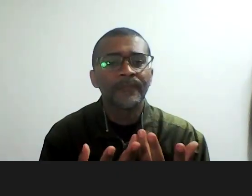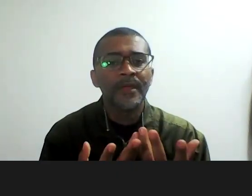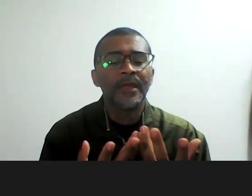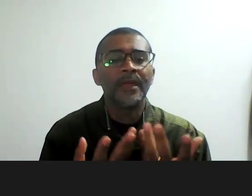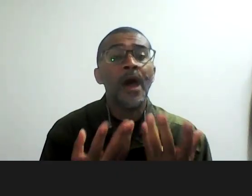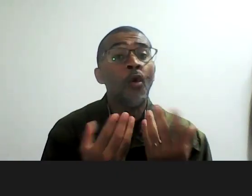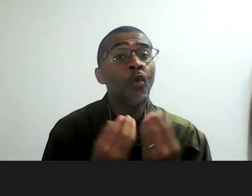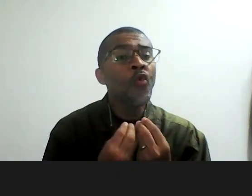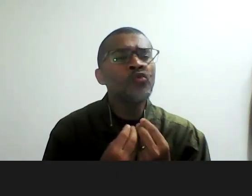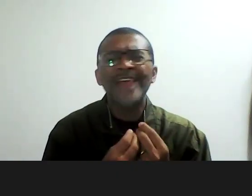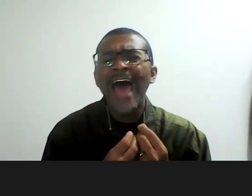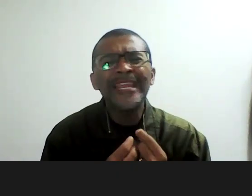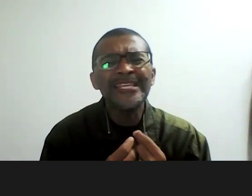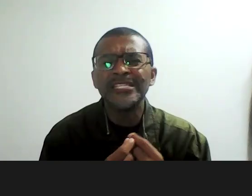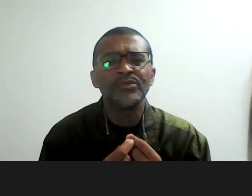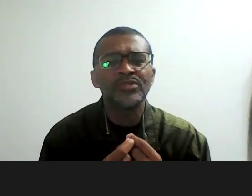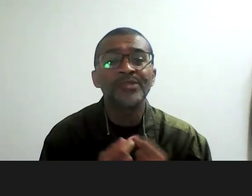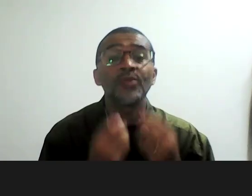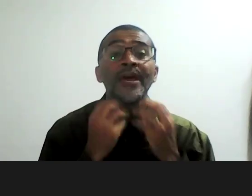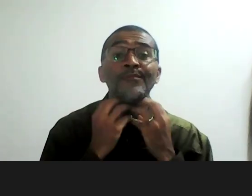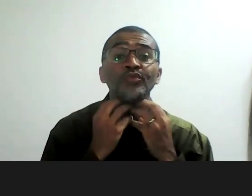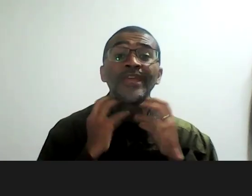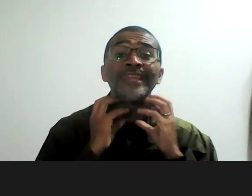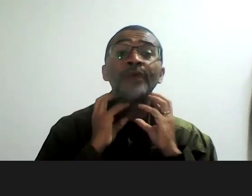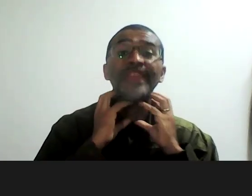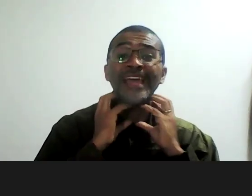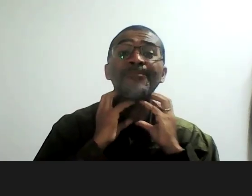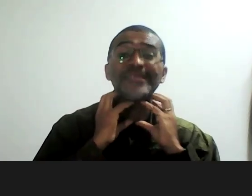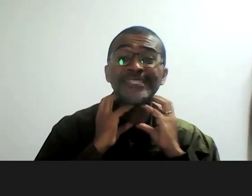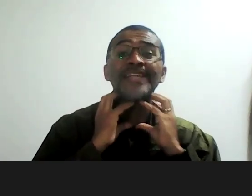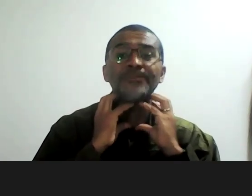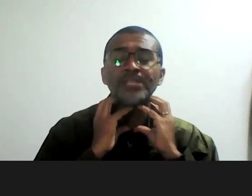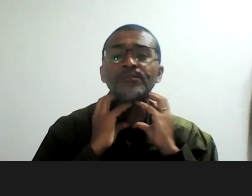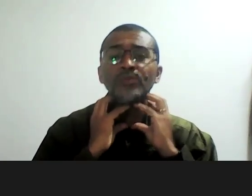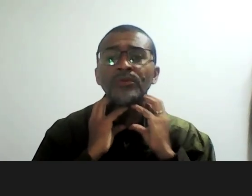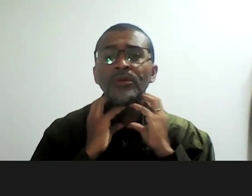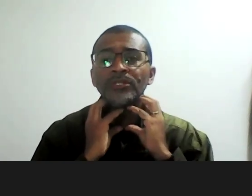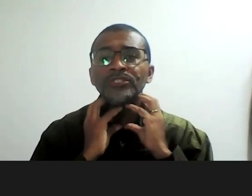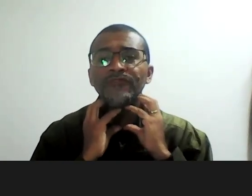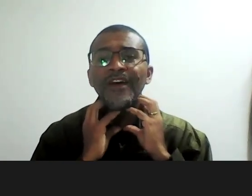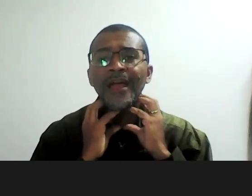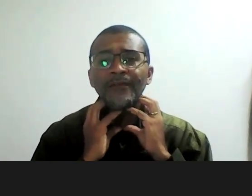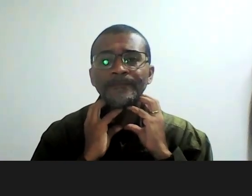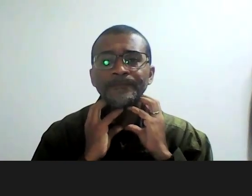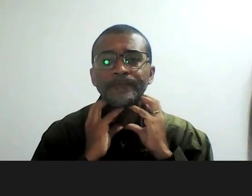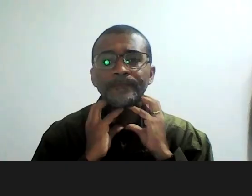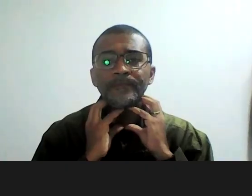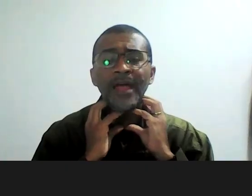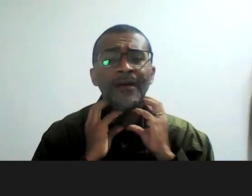muda. Alguns raríssimos casos é o cara mudo, que ele não tem a capacidade mesmo de